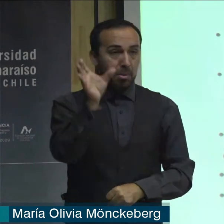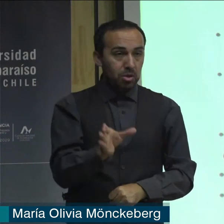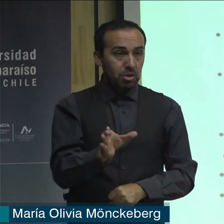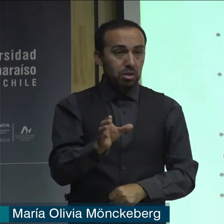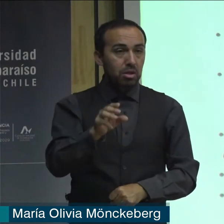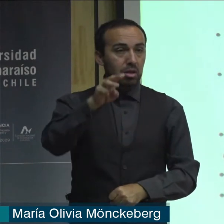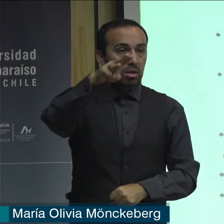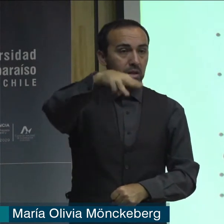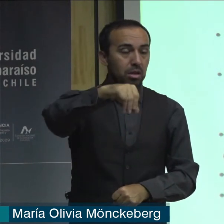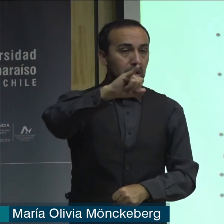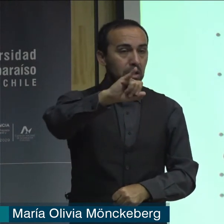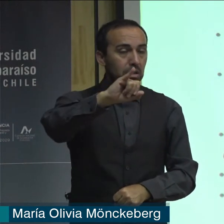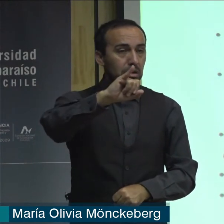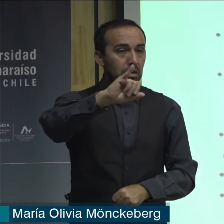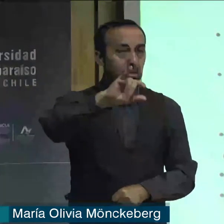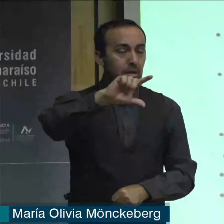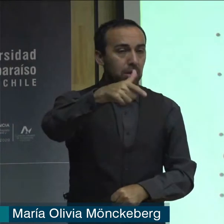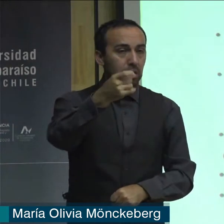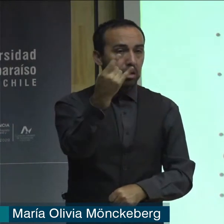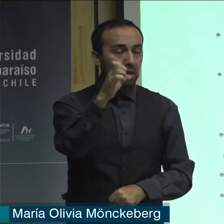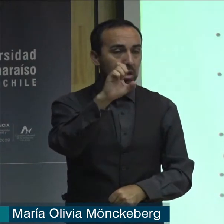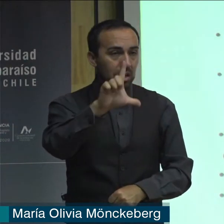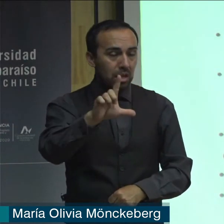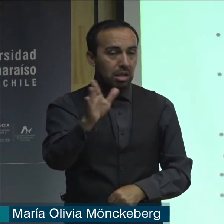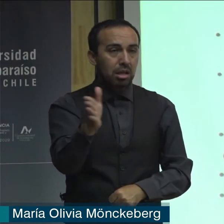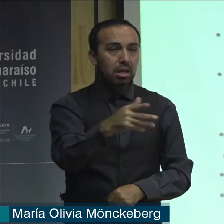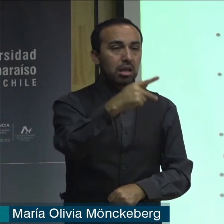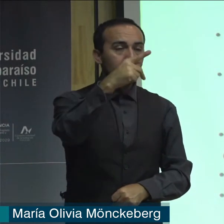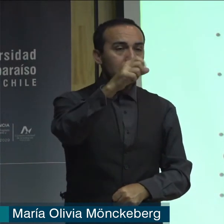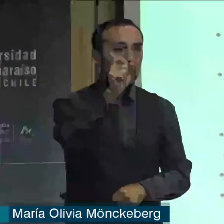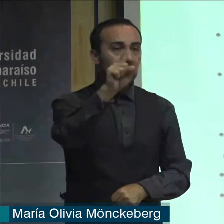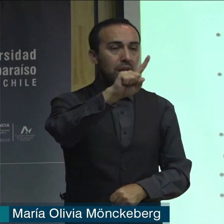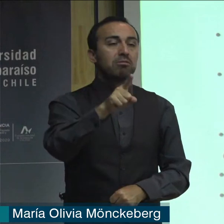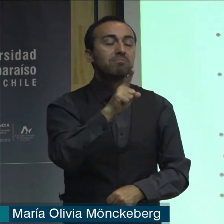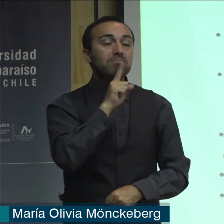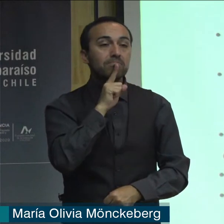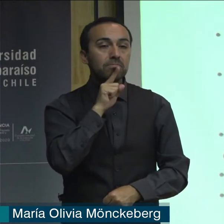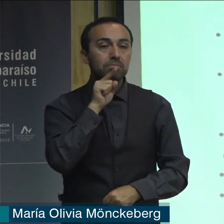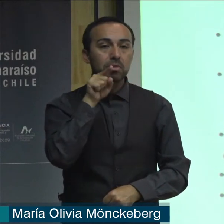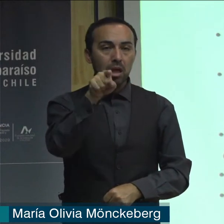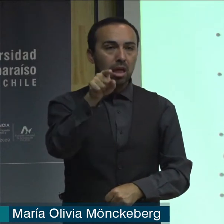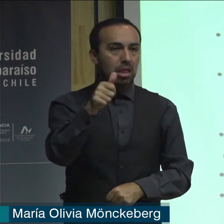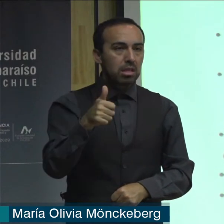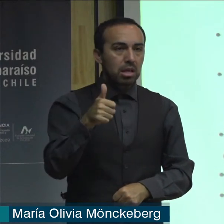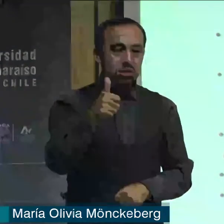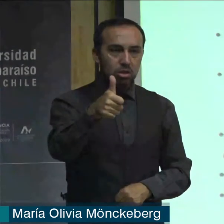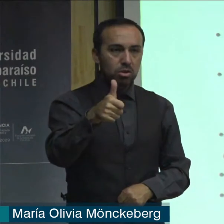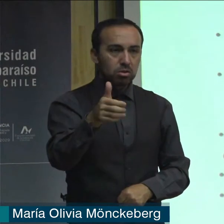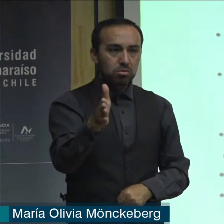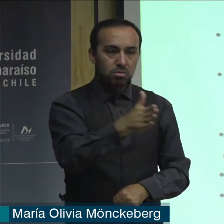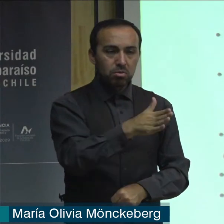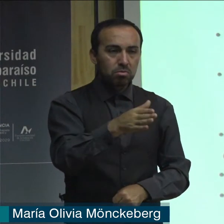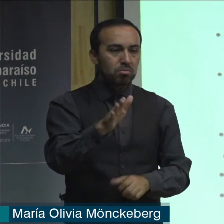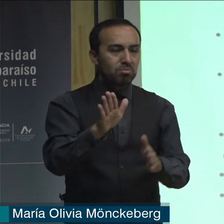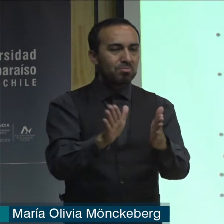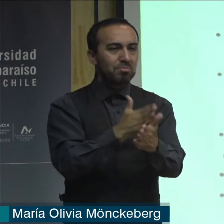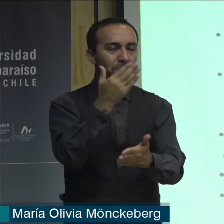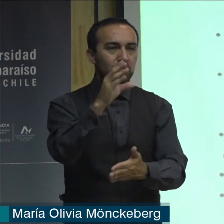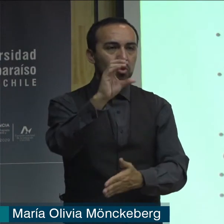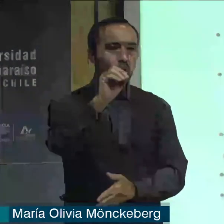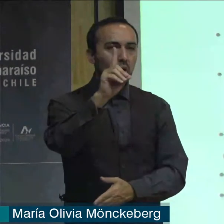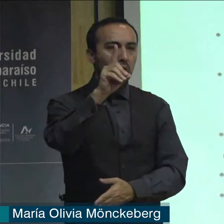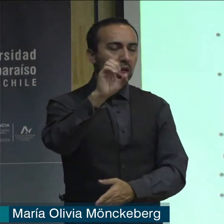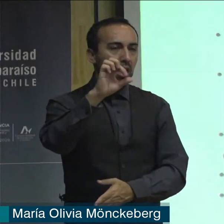Castro que desde su puesto de director de plan haciendo